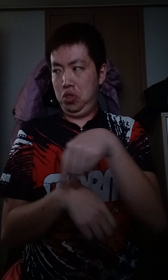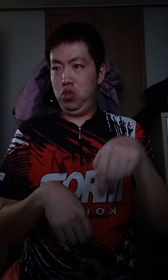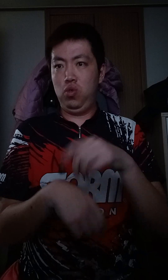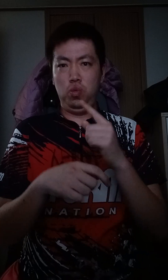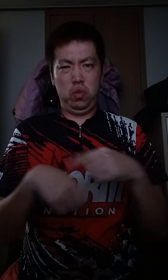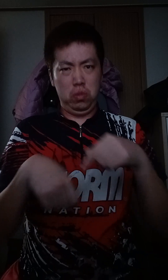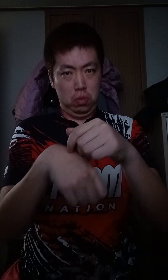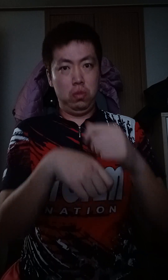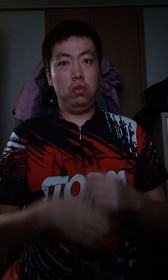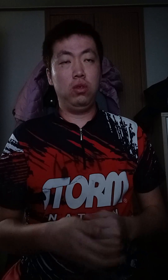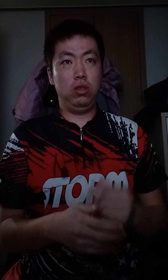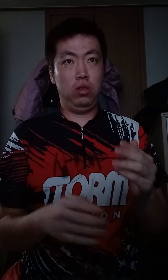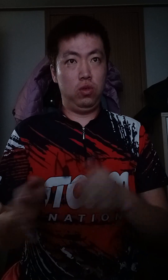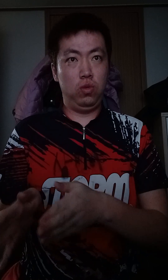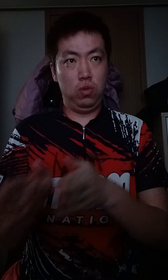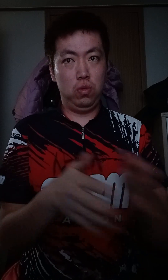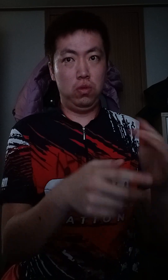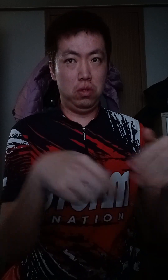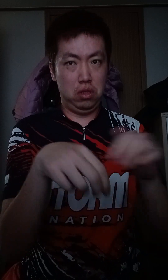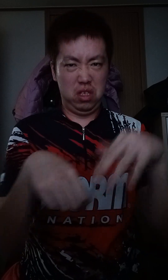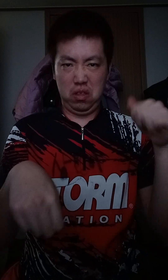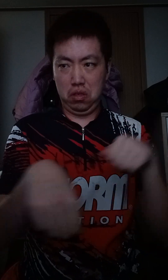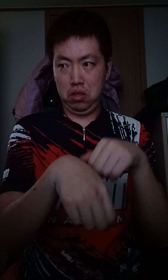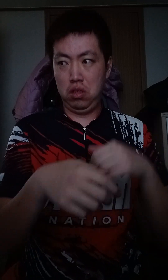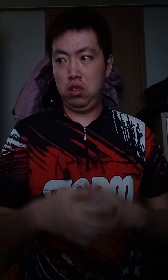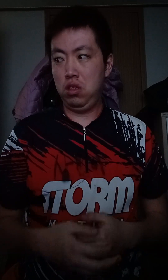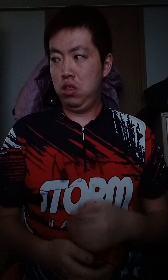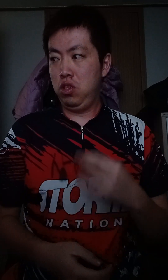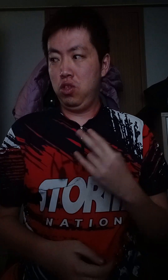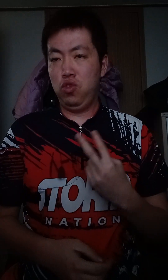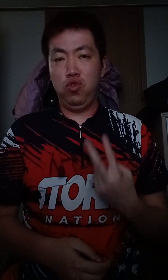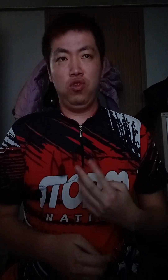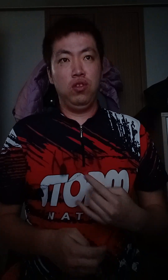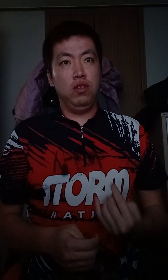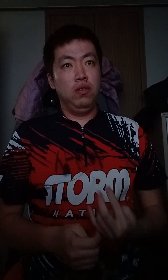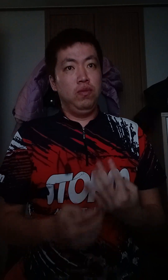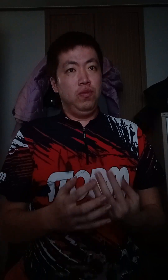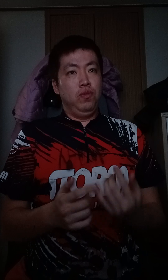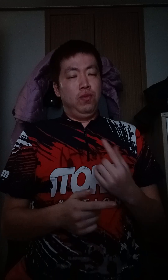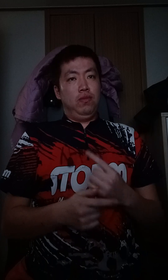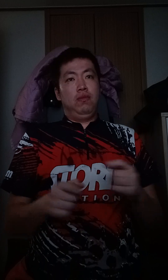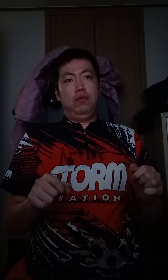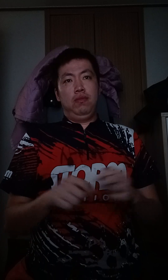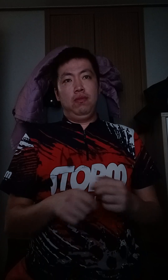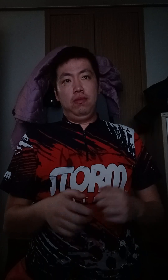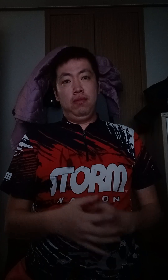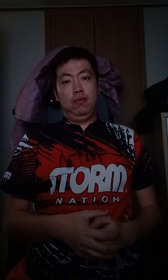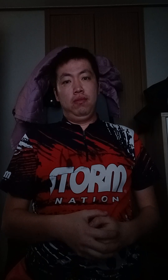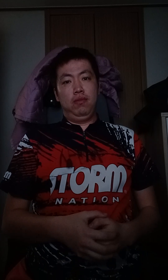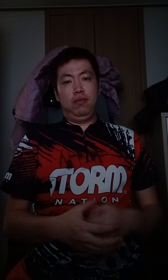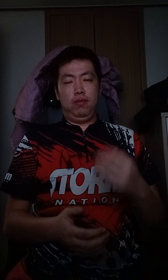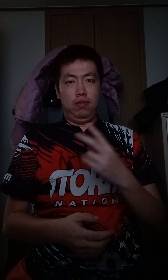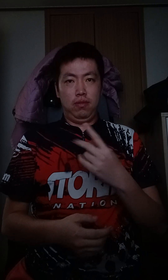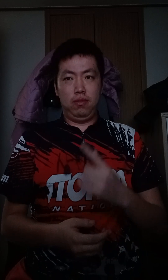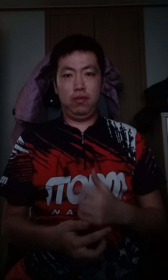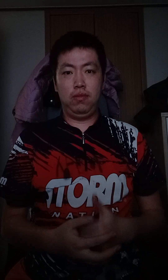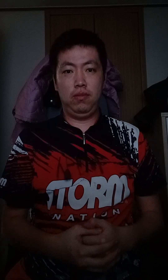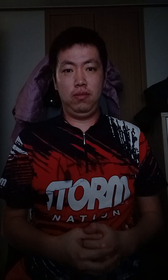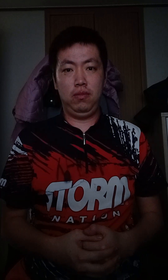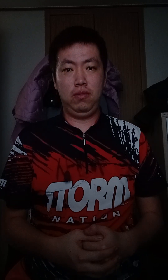통근버스가 주차된 화물차를 들이받아 운전자와 승객 등 10명이 다쳤습니다. 운전자는 전날 술을 마셨다고